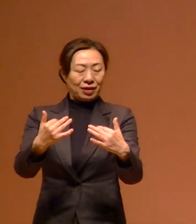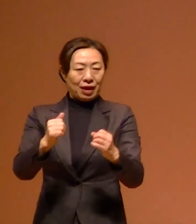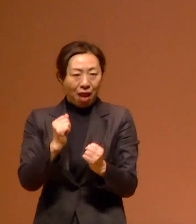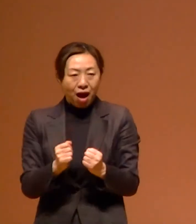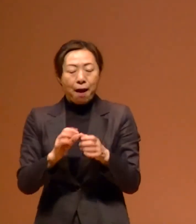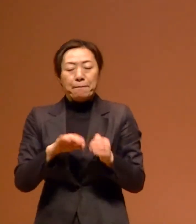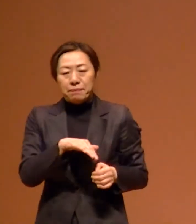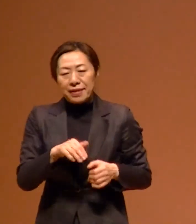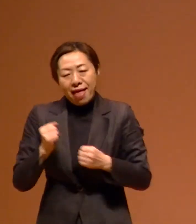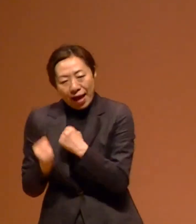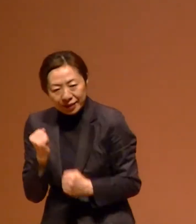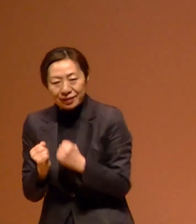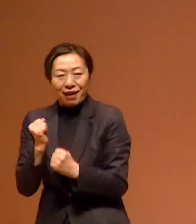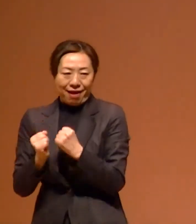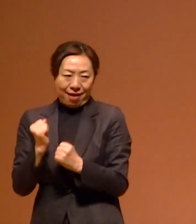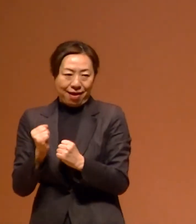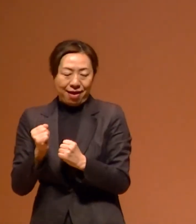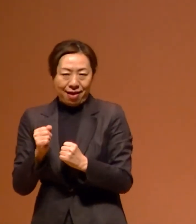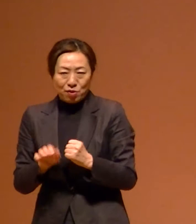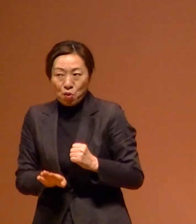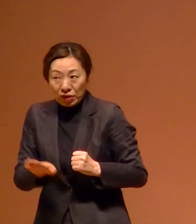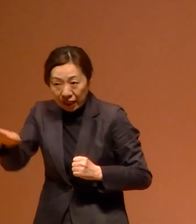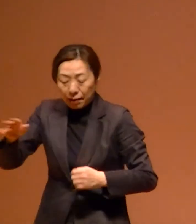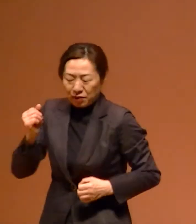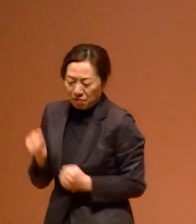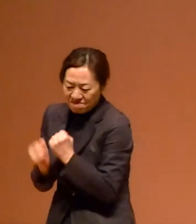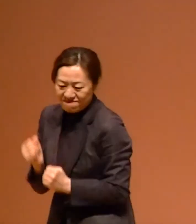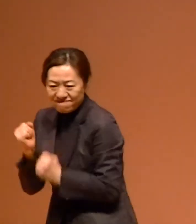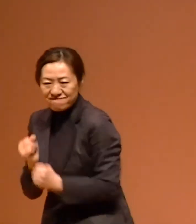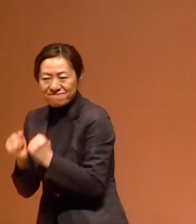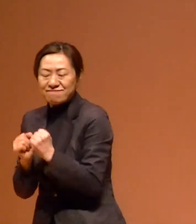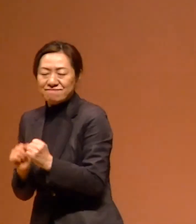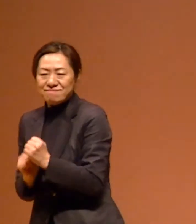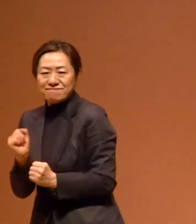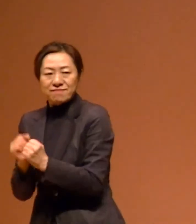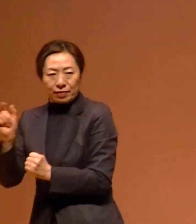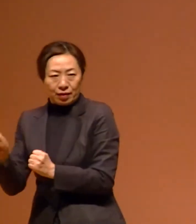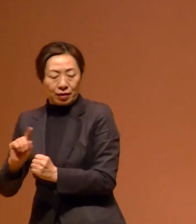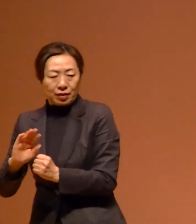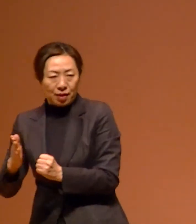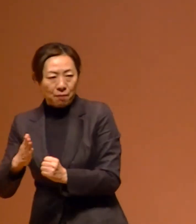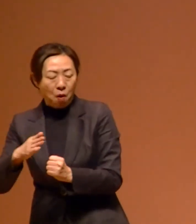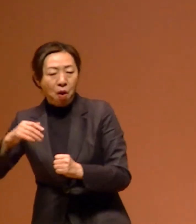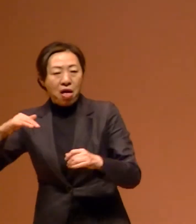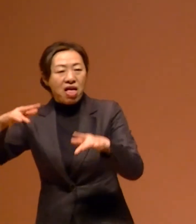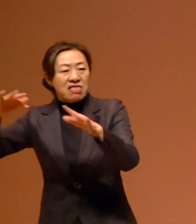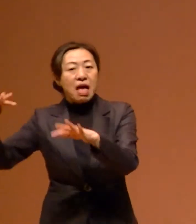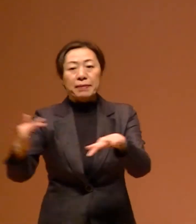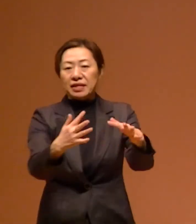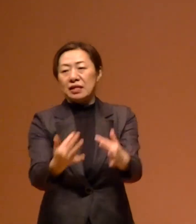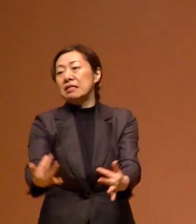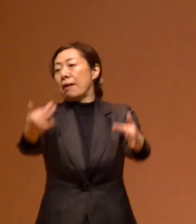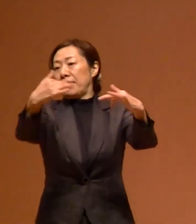走ってその坂道を上がっていった。波の方向が速いんですよ。